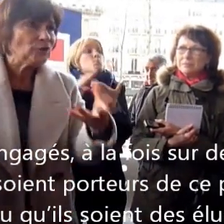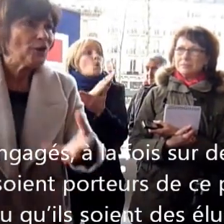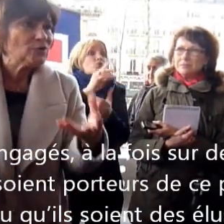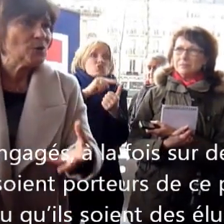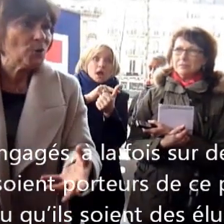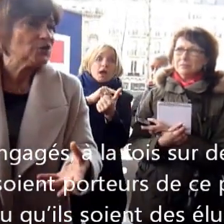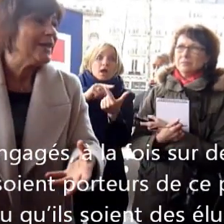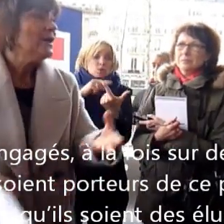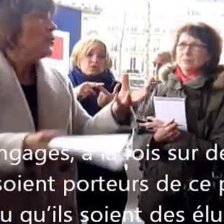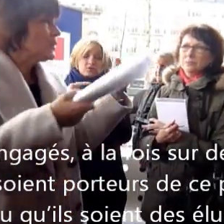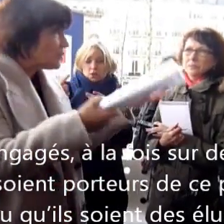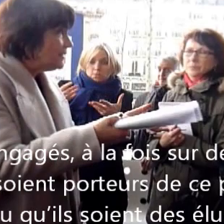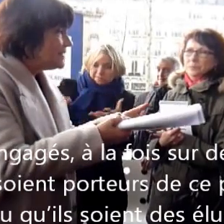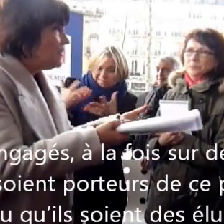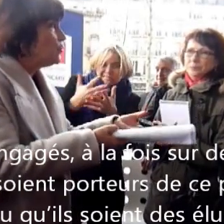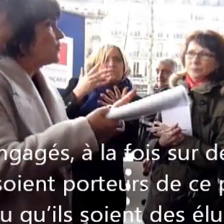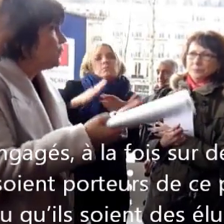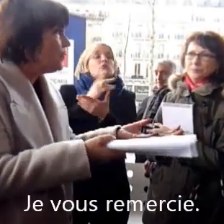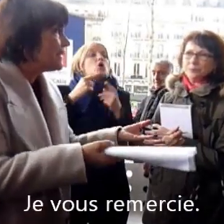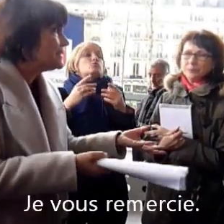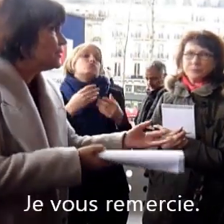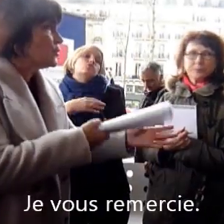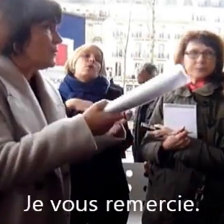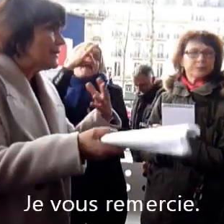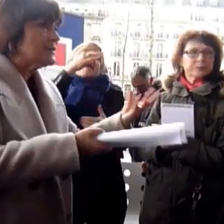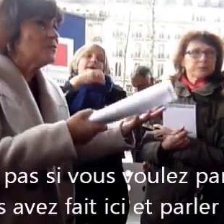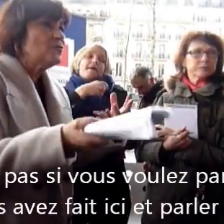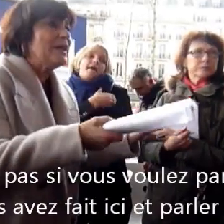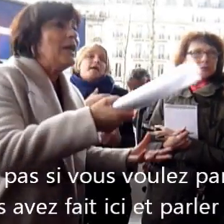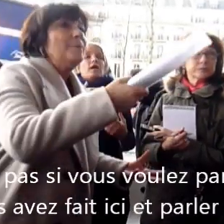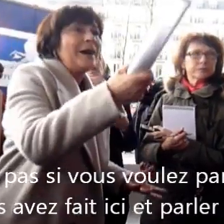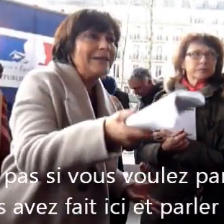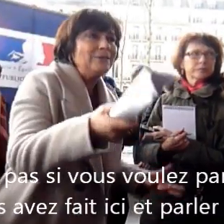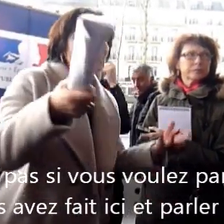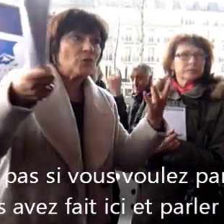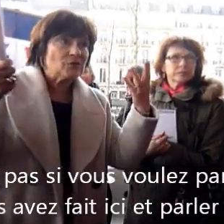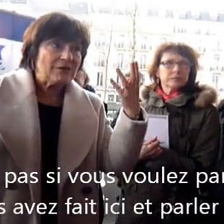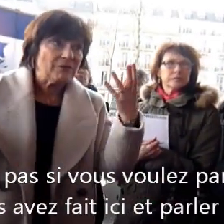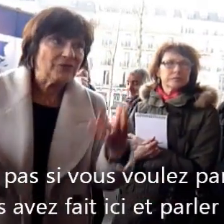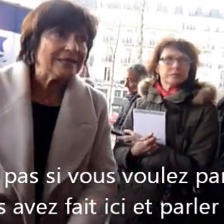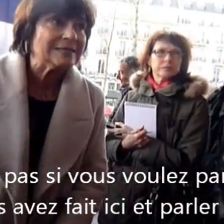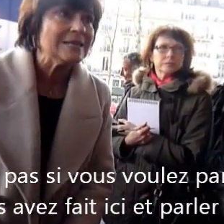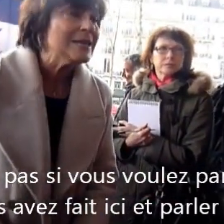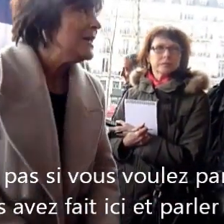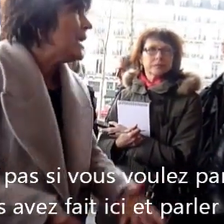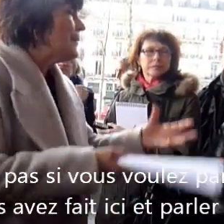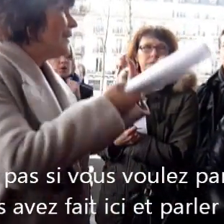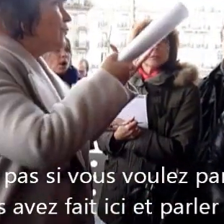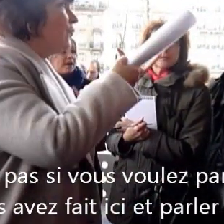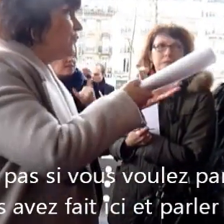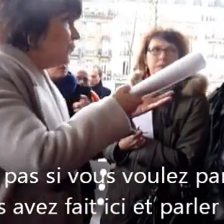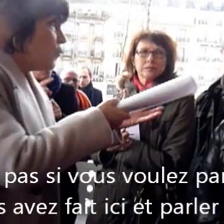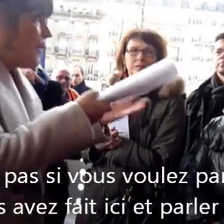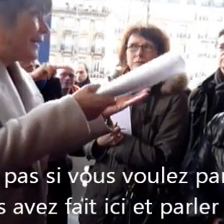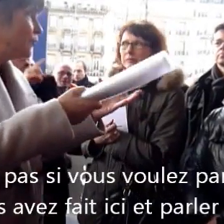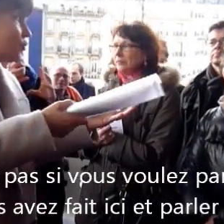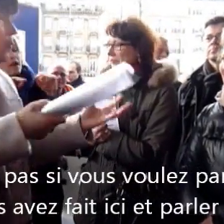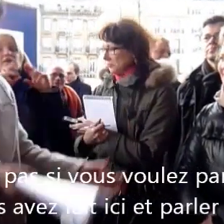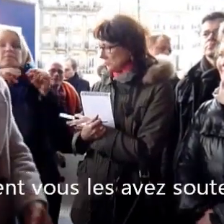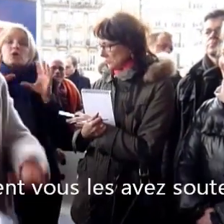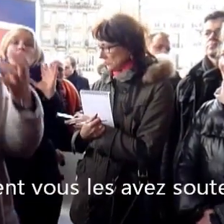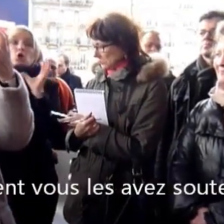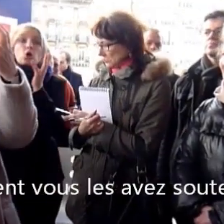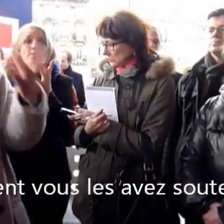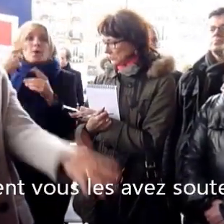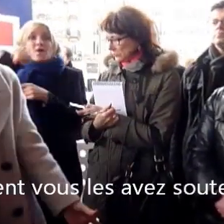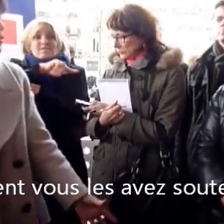soient porteurs de ce projet ou qu'ils soient des élus. Je vous remercie, je ne sais pas si vous voulez parler de ce que vous avez fait ici et parler de vous, parler de